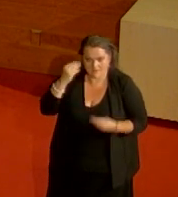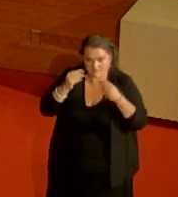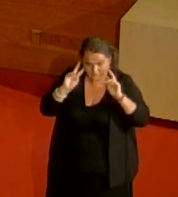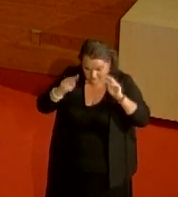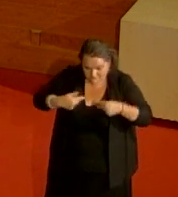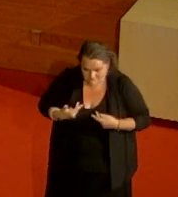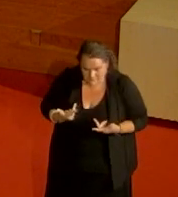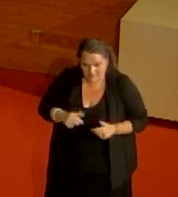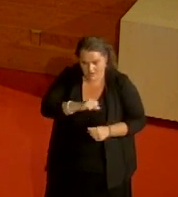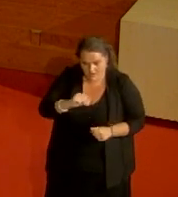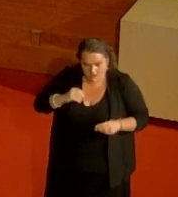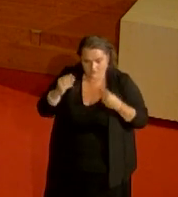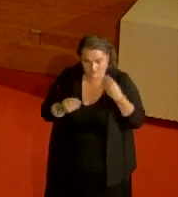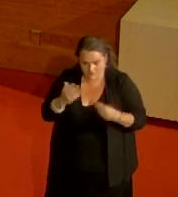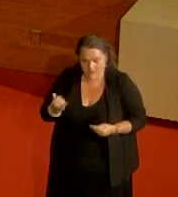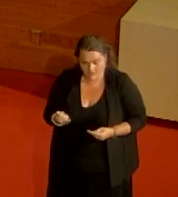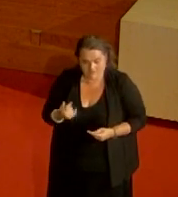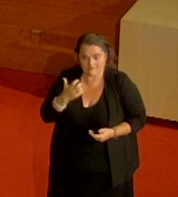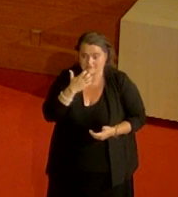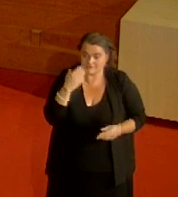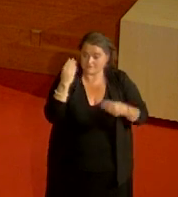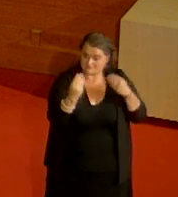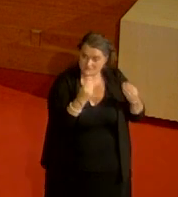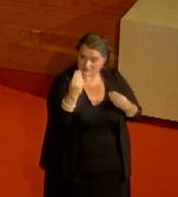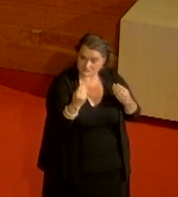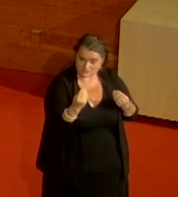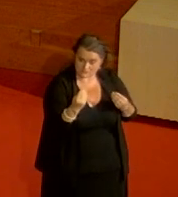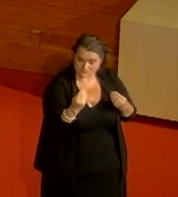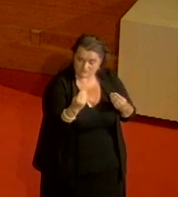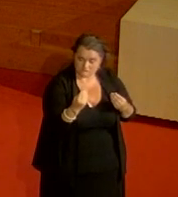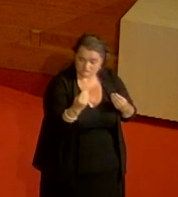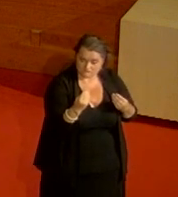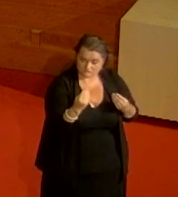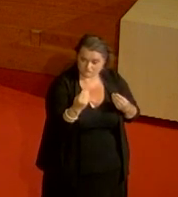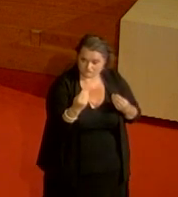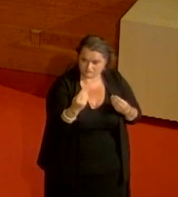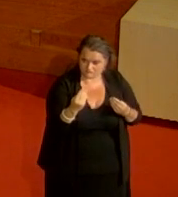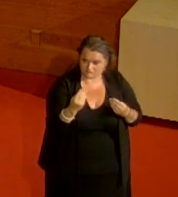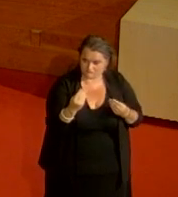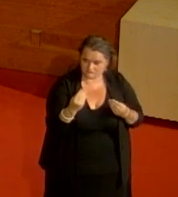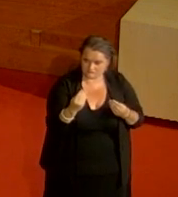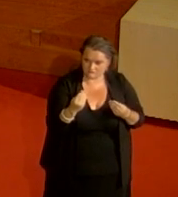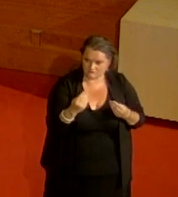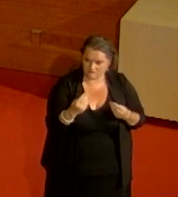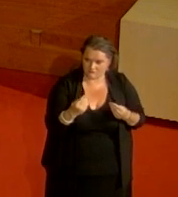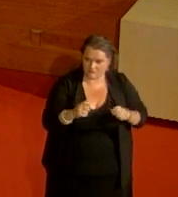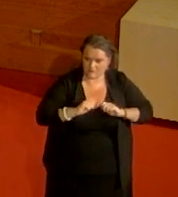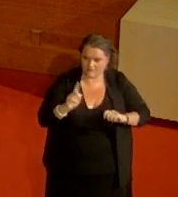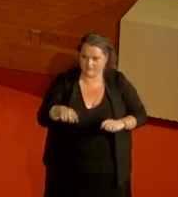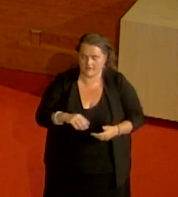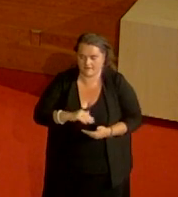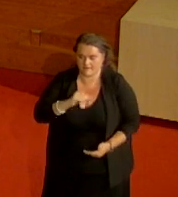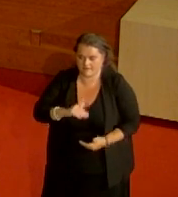y en tanto Pensamos la capacidad de eh Y en tanto pensamos eh eh tener esa capacidad de